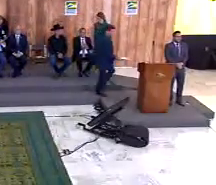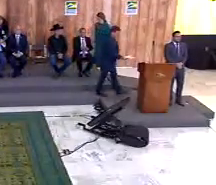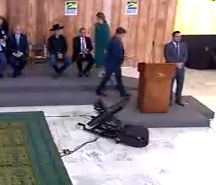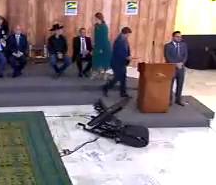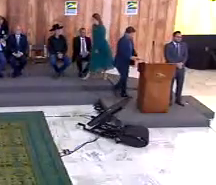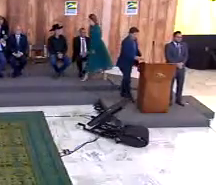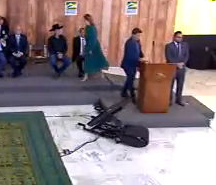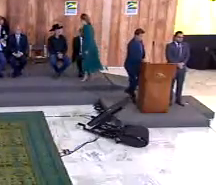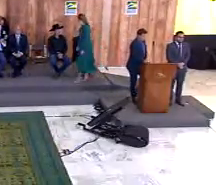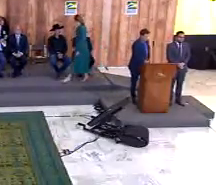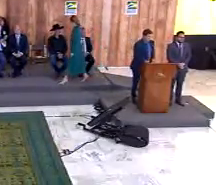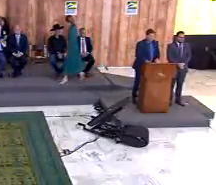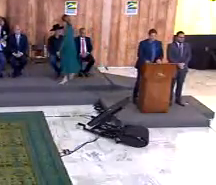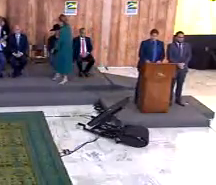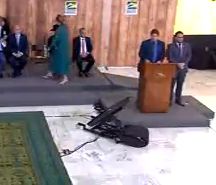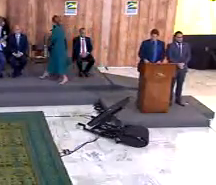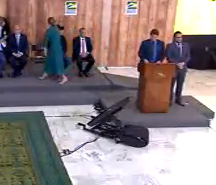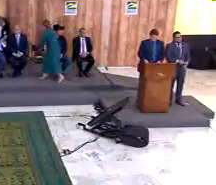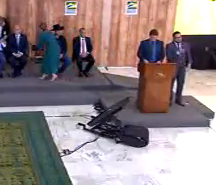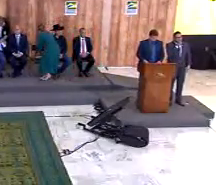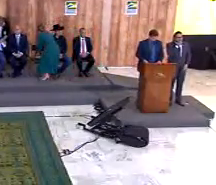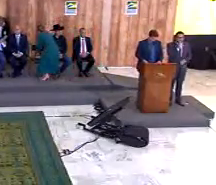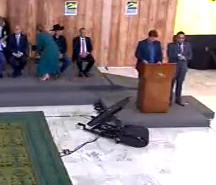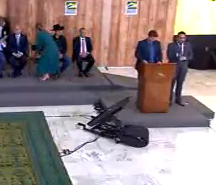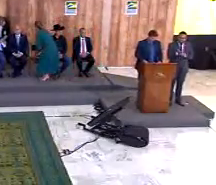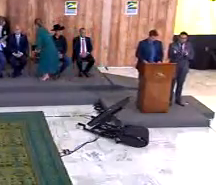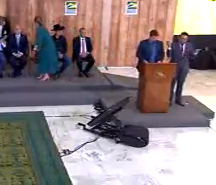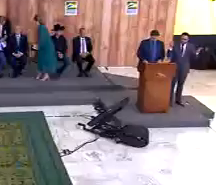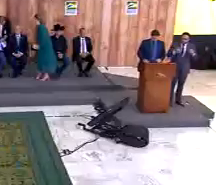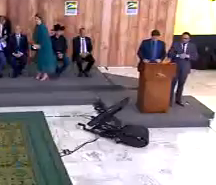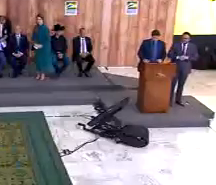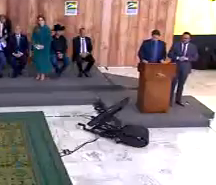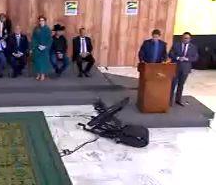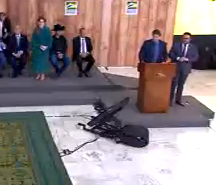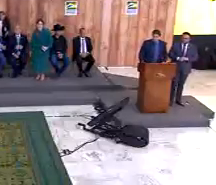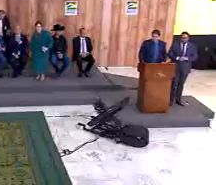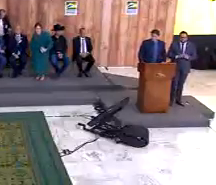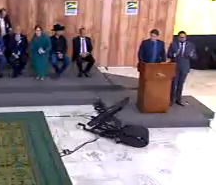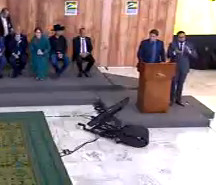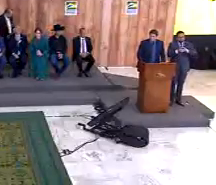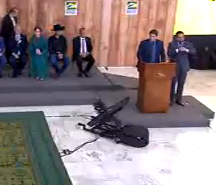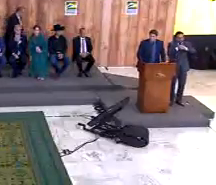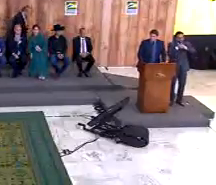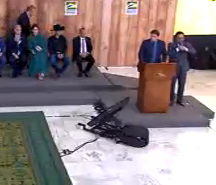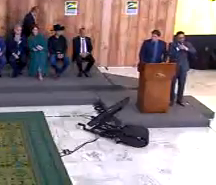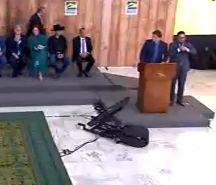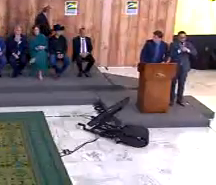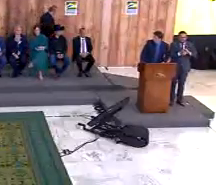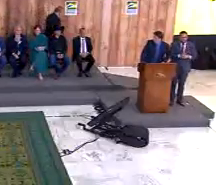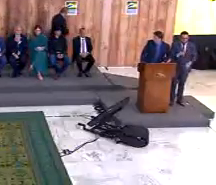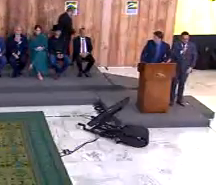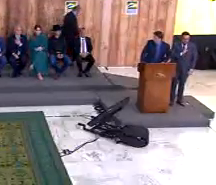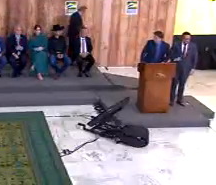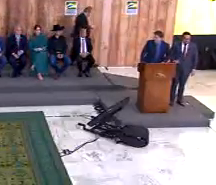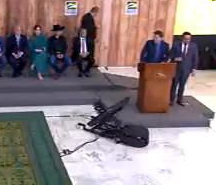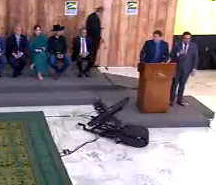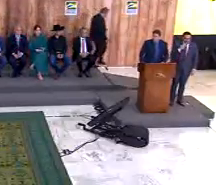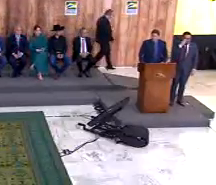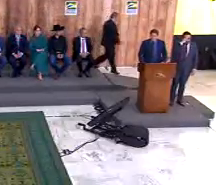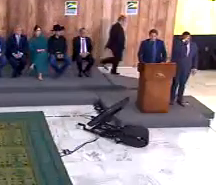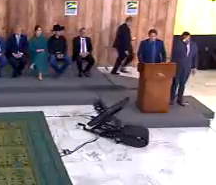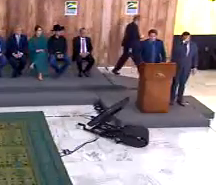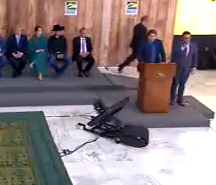E aí Oi boa tarde a todos e Saúdo as Presidente da